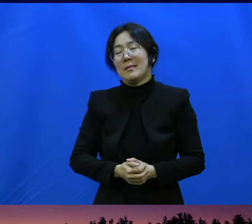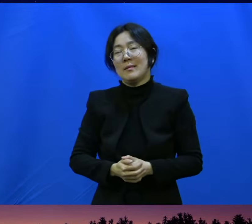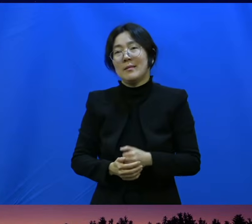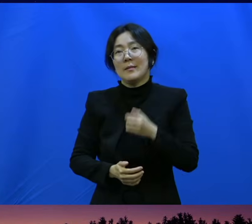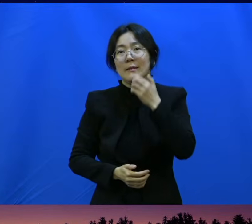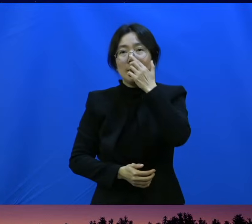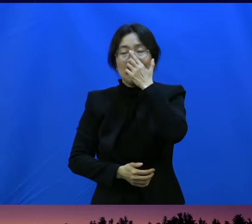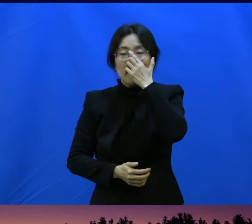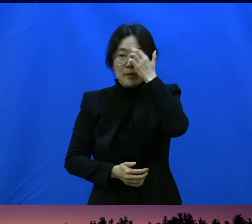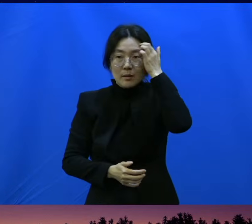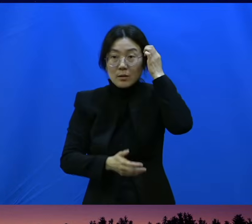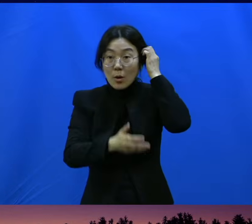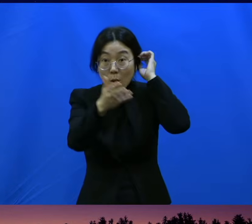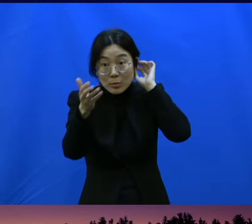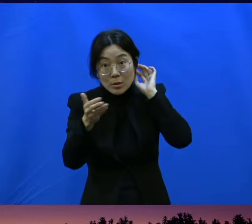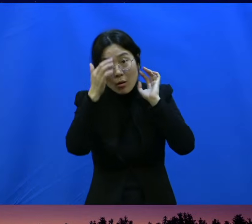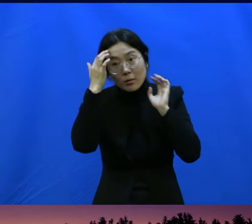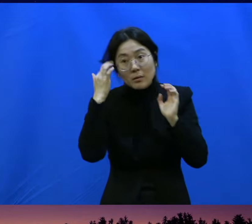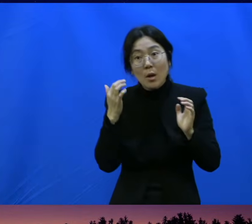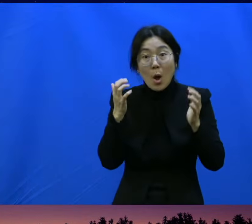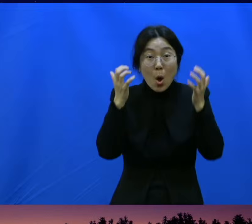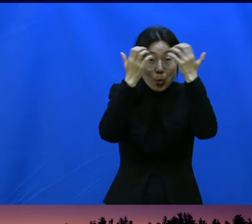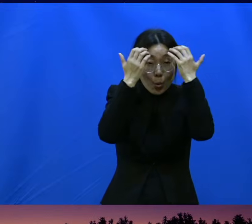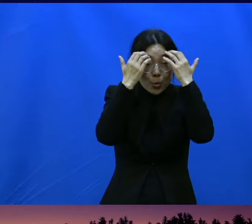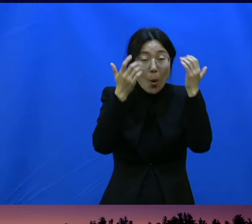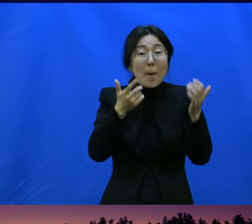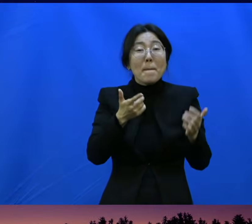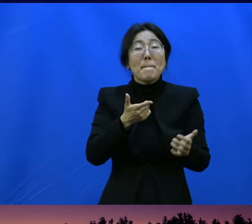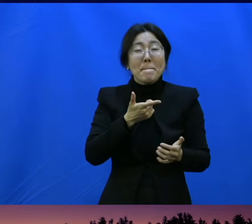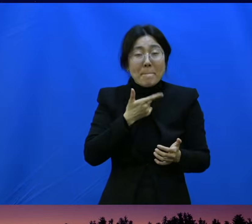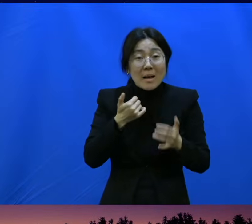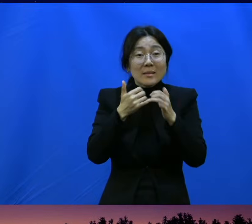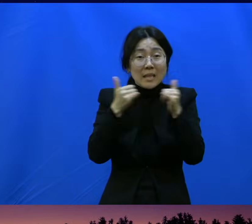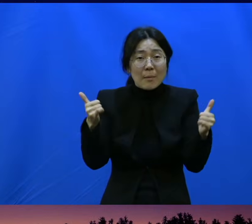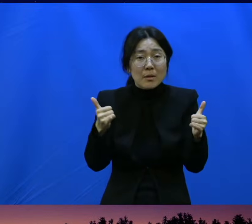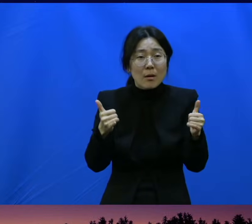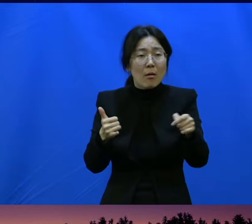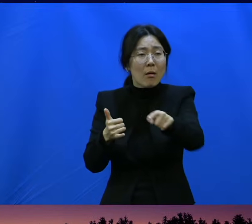여러분, 고통을 받아본 사람들은 고통을 이해하는 폭이 커요.